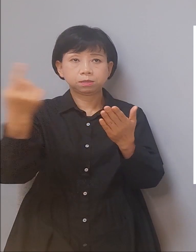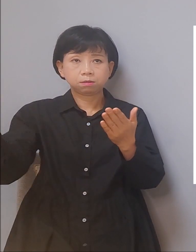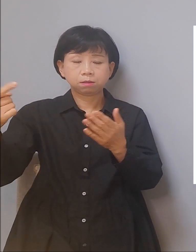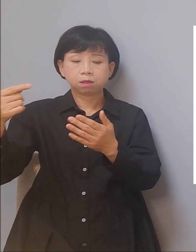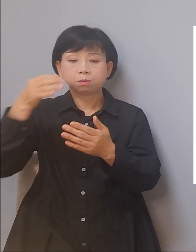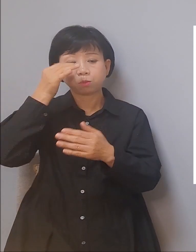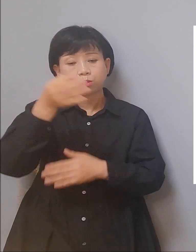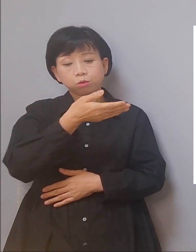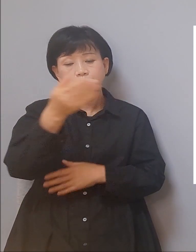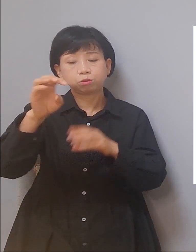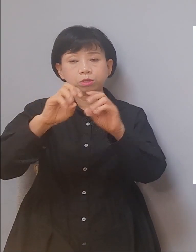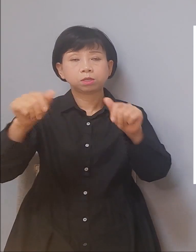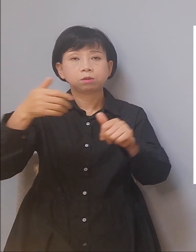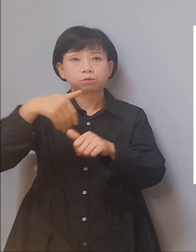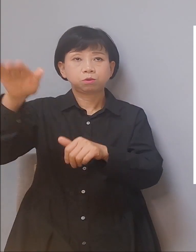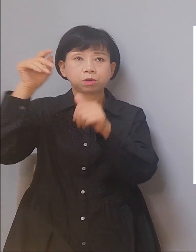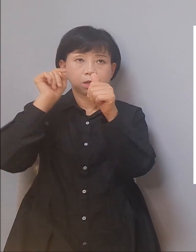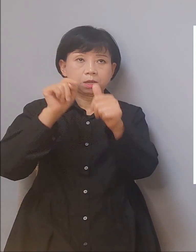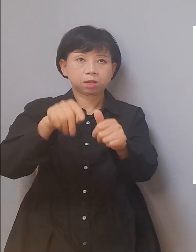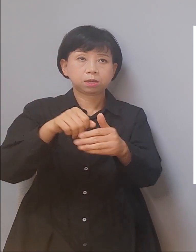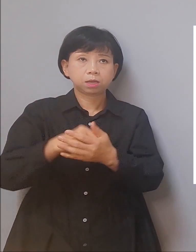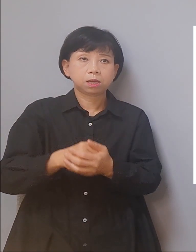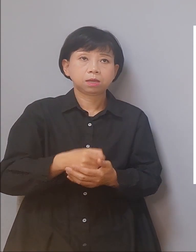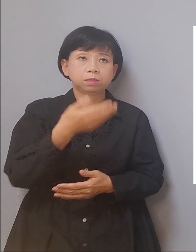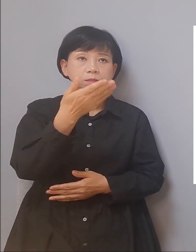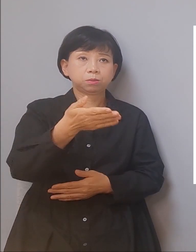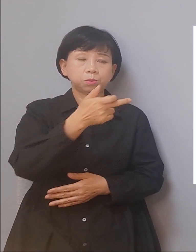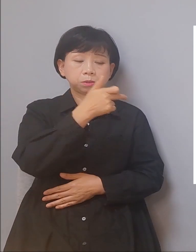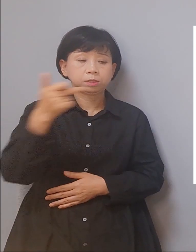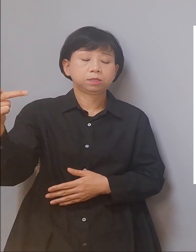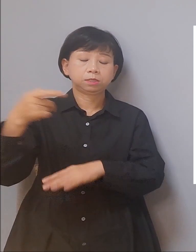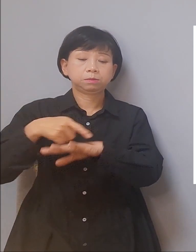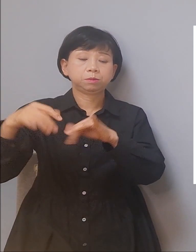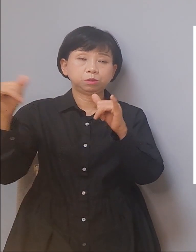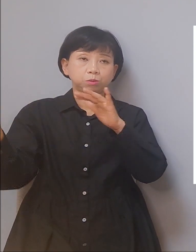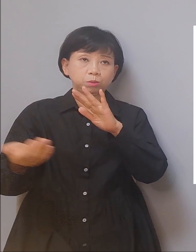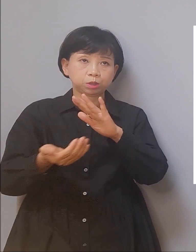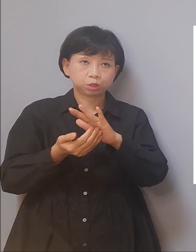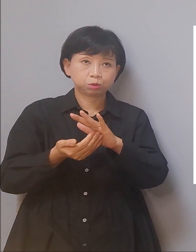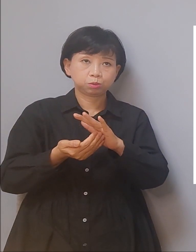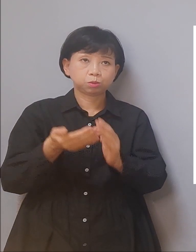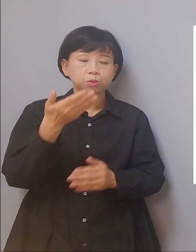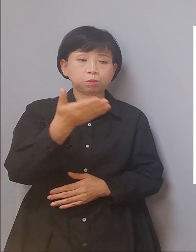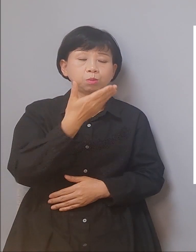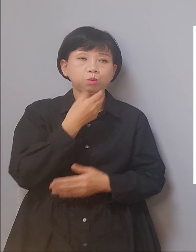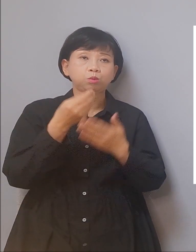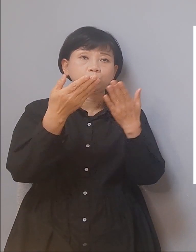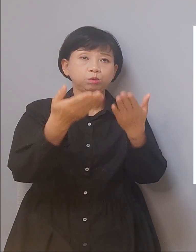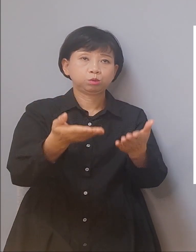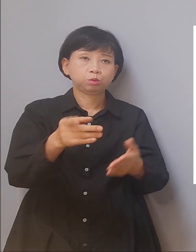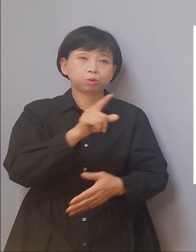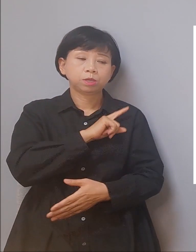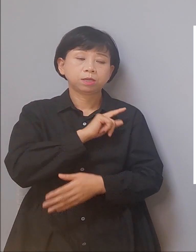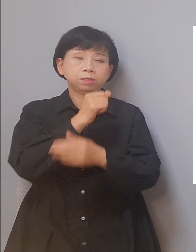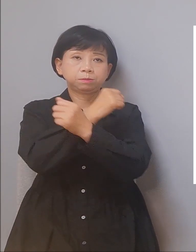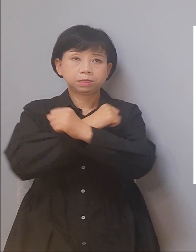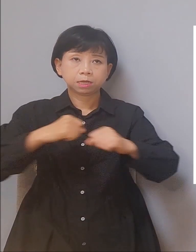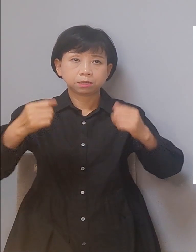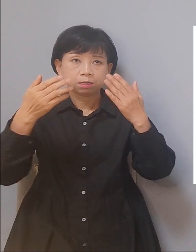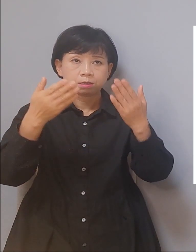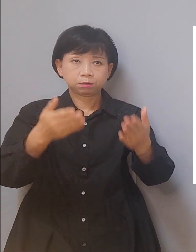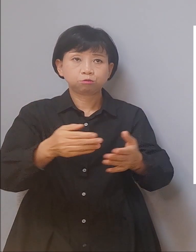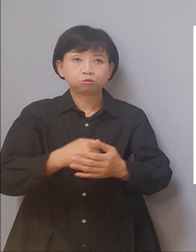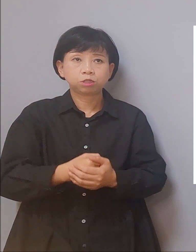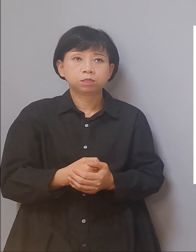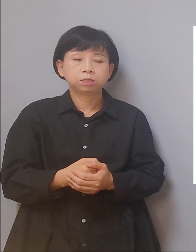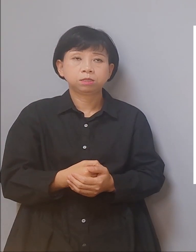네게 보여줄 땅으로 가라. 내가 너로 큰 민족을 이루고 네게 복을 주어 네 이름을 창대하게